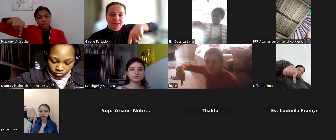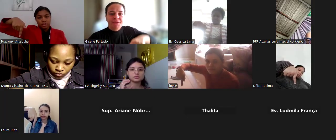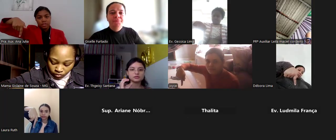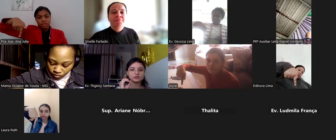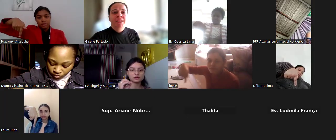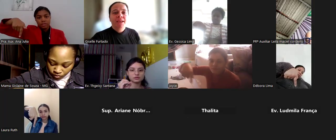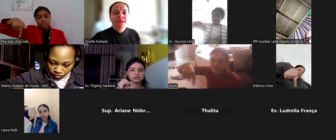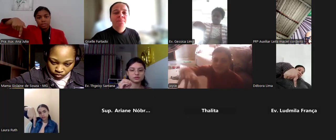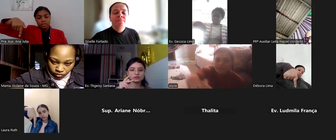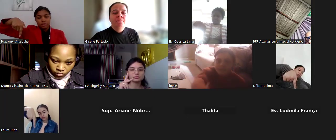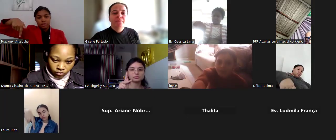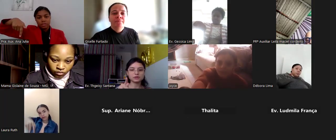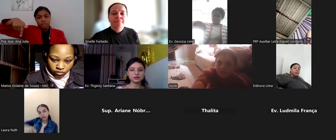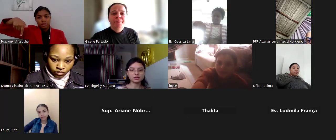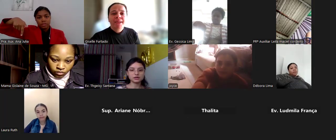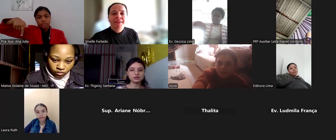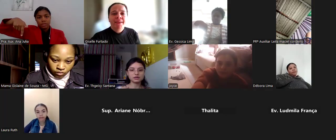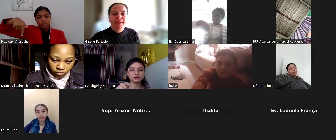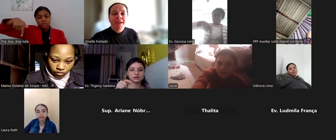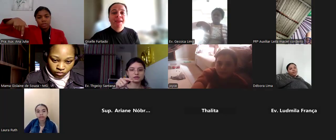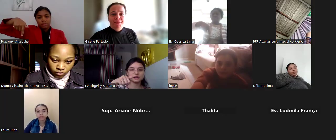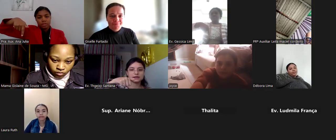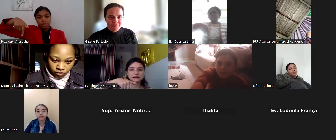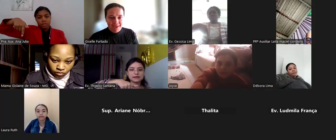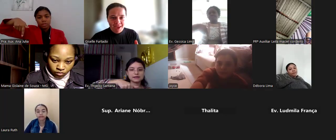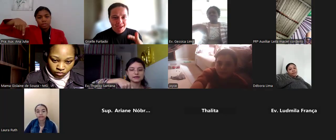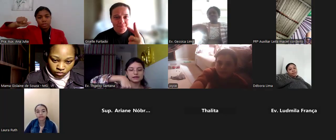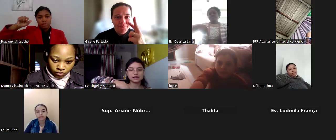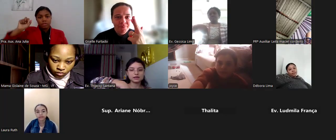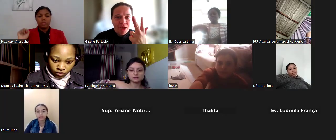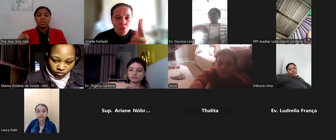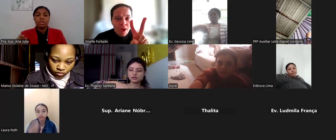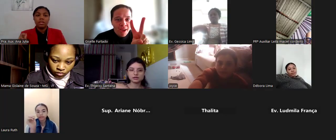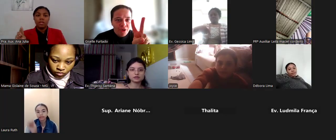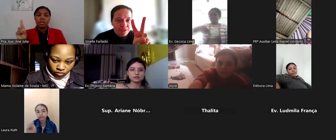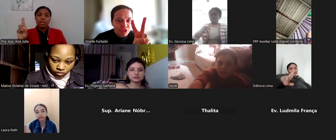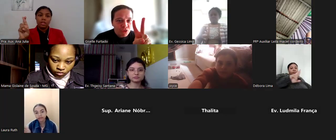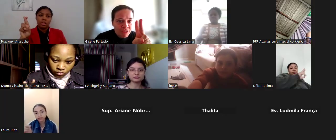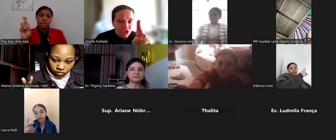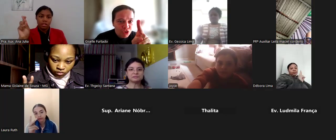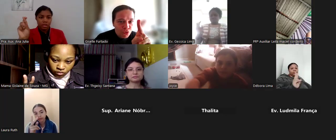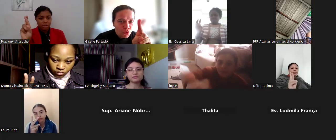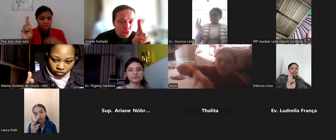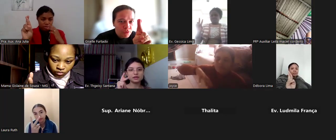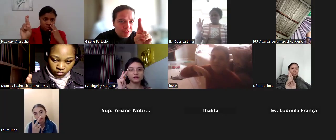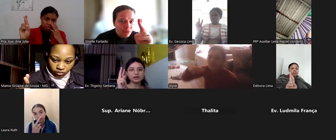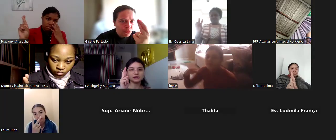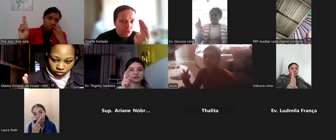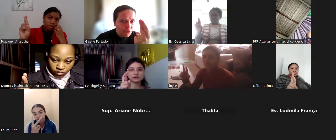Ok? Q, P, Q, R. R. O R, ó, esses 2 dedinhos cruzam em cima do outro, ó.